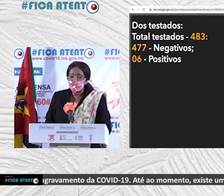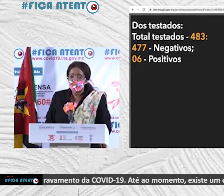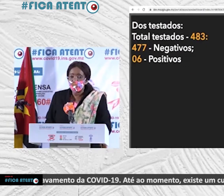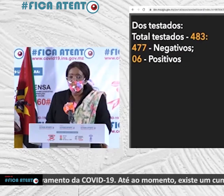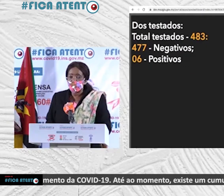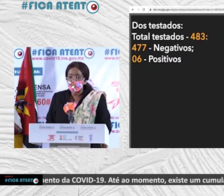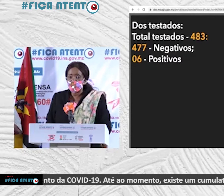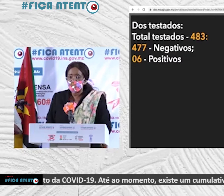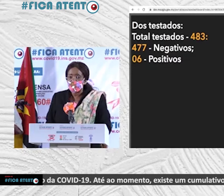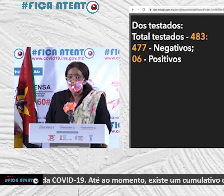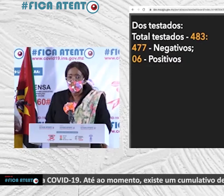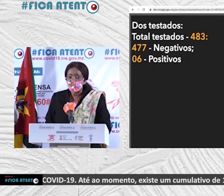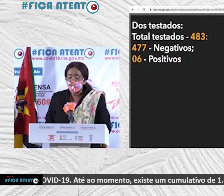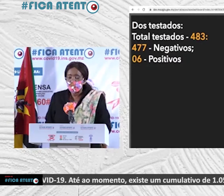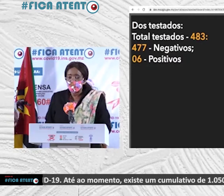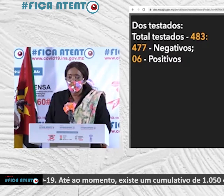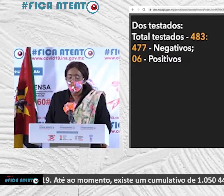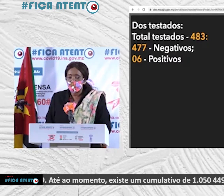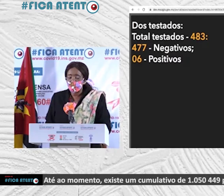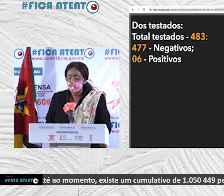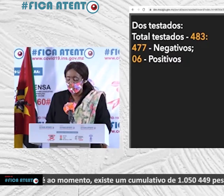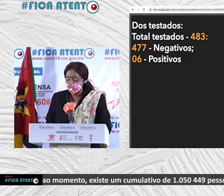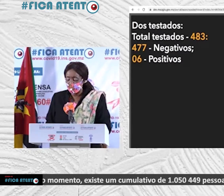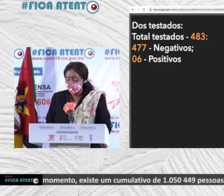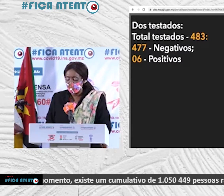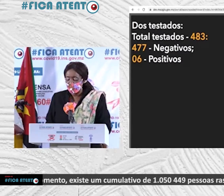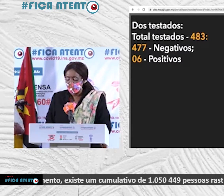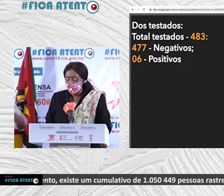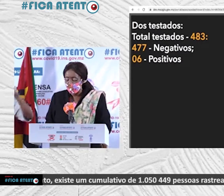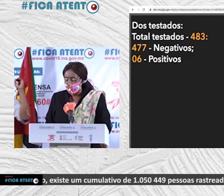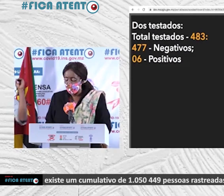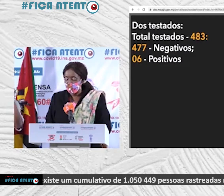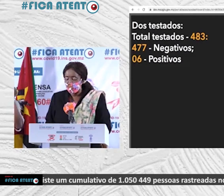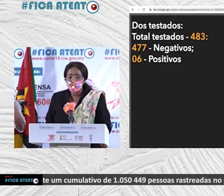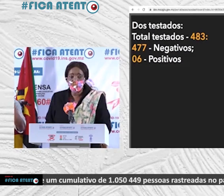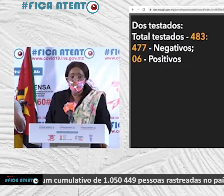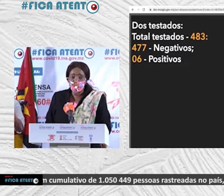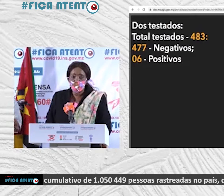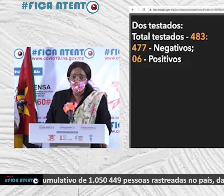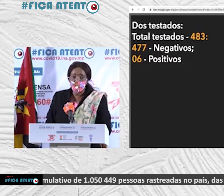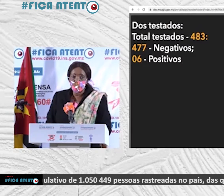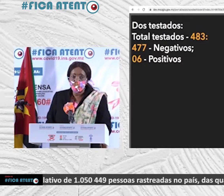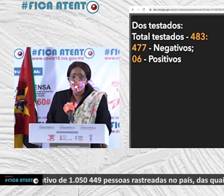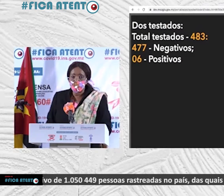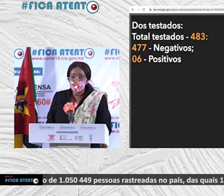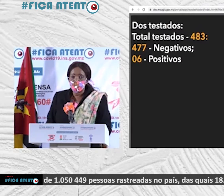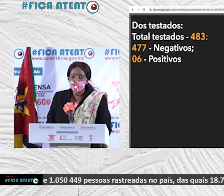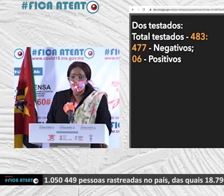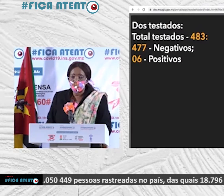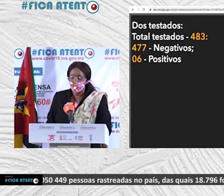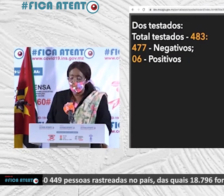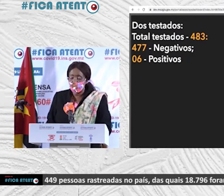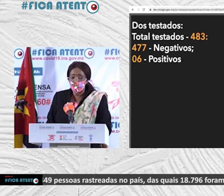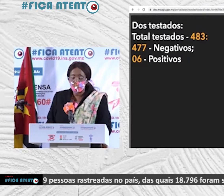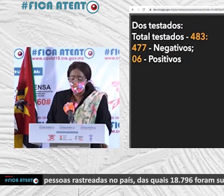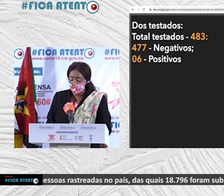477 revelaram-se negativos para a infecção de Covid-19 e 6 revelaram-se positivos para